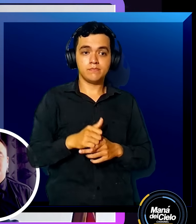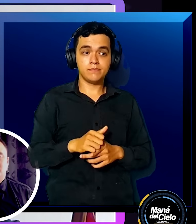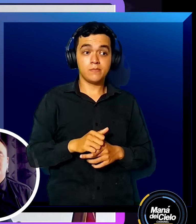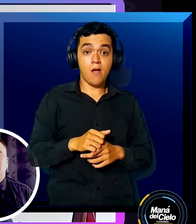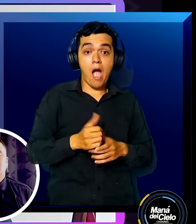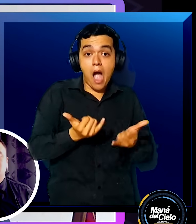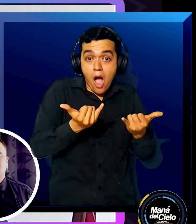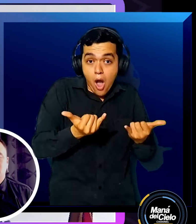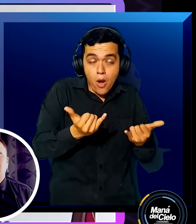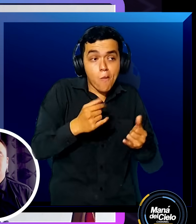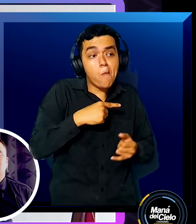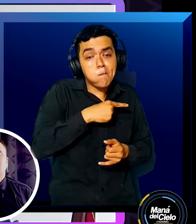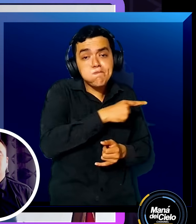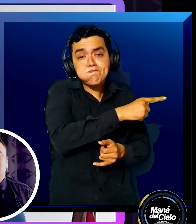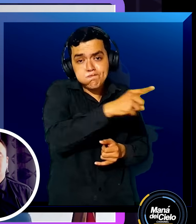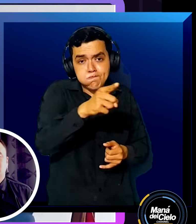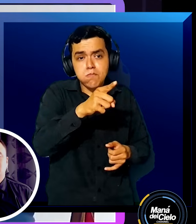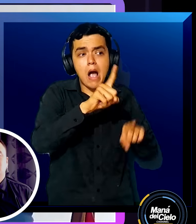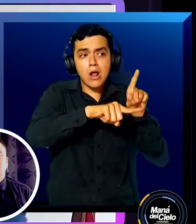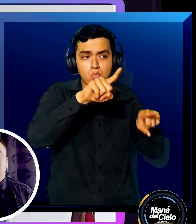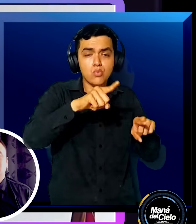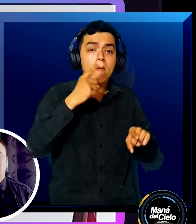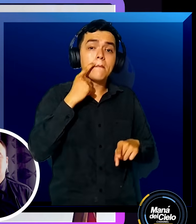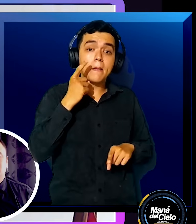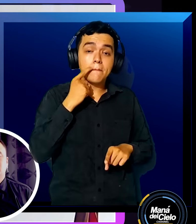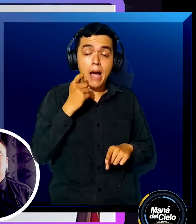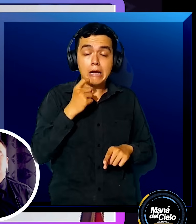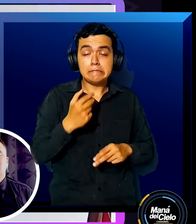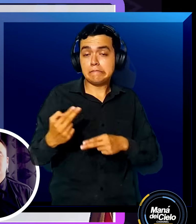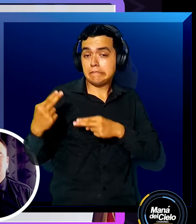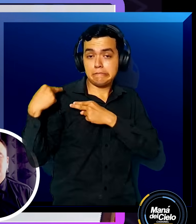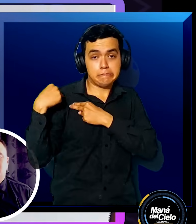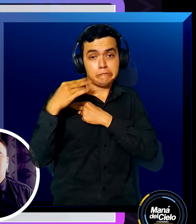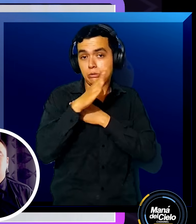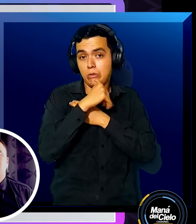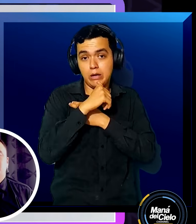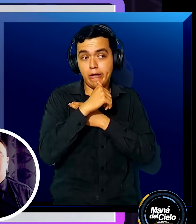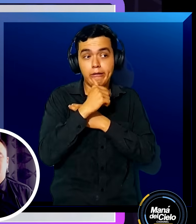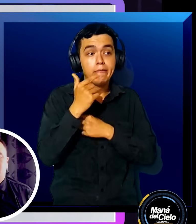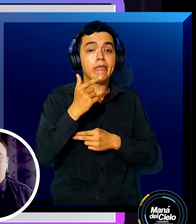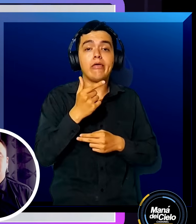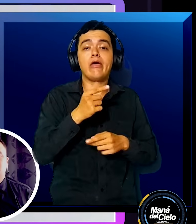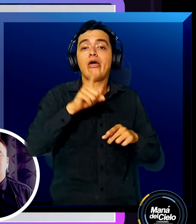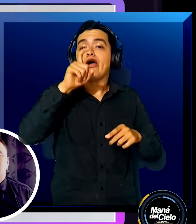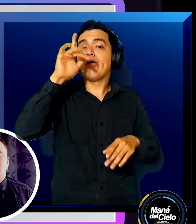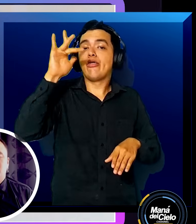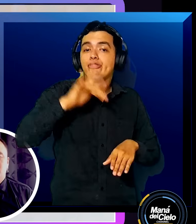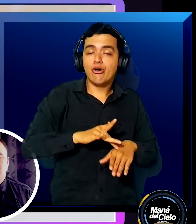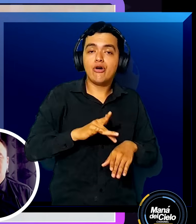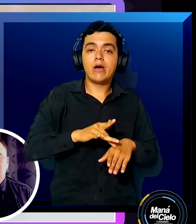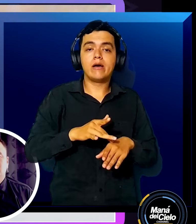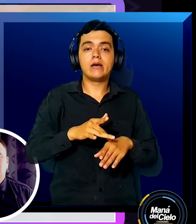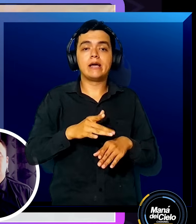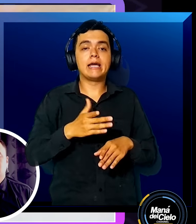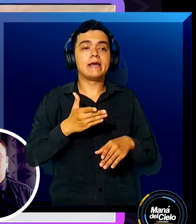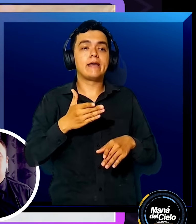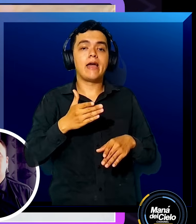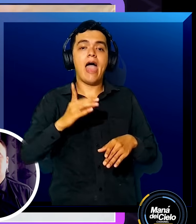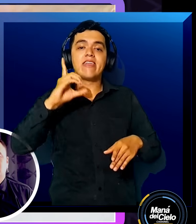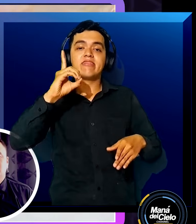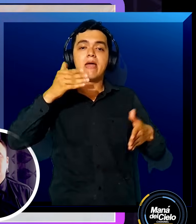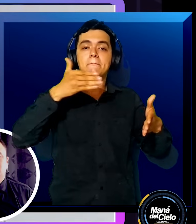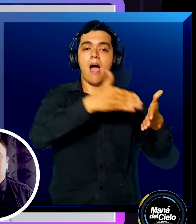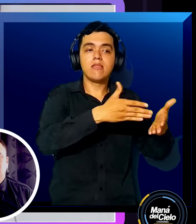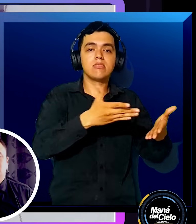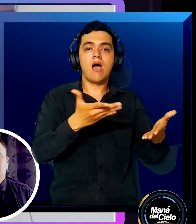a Dios. Yo no te estoy diciendo creer en, porque creemos, pero estamos aquí. Creemos en Dios. Una cosa